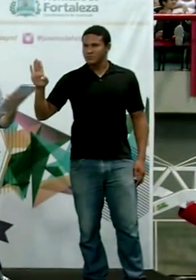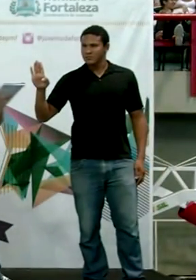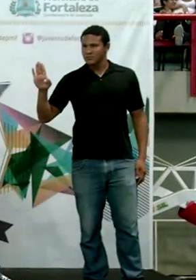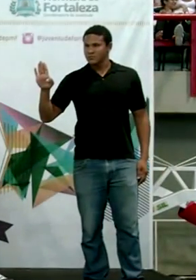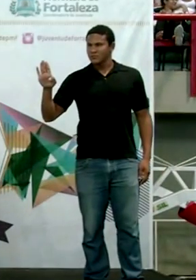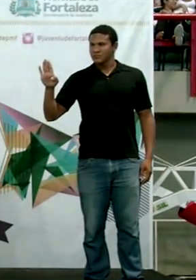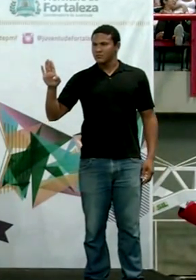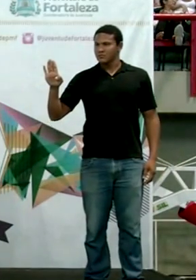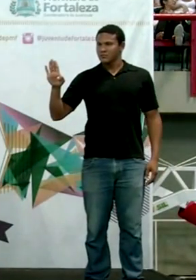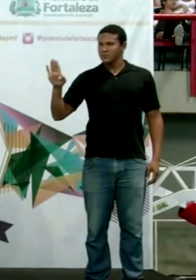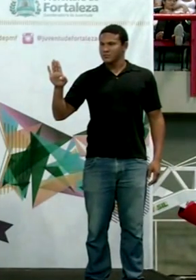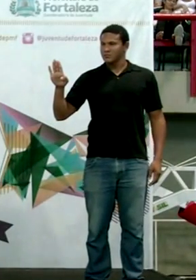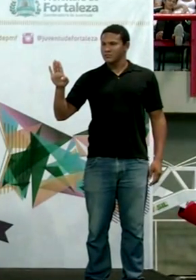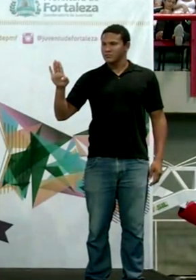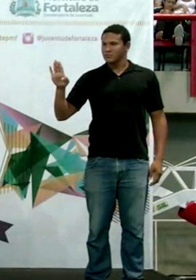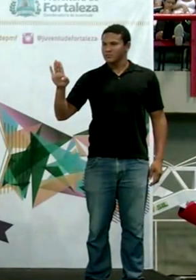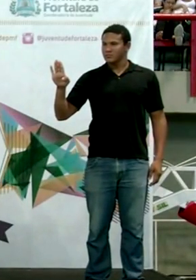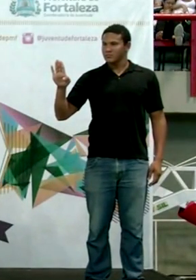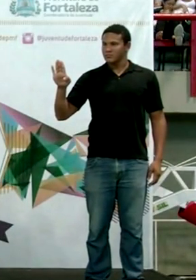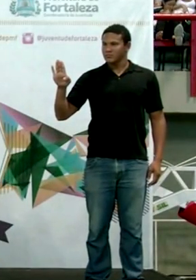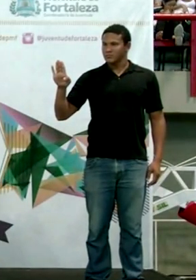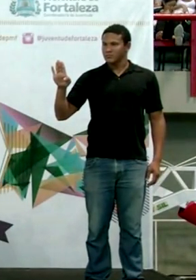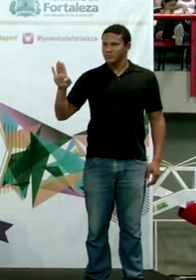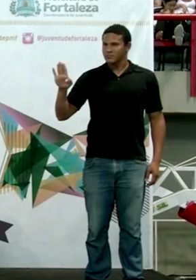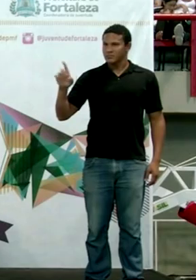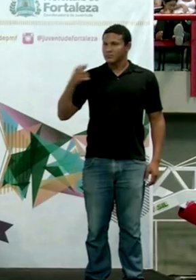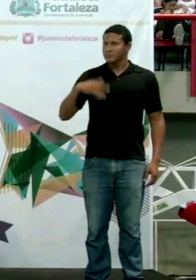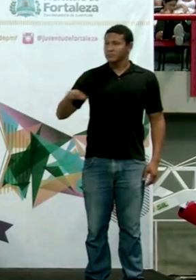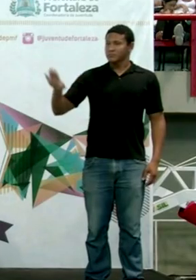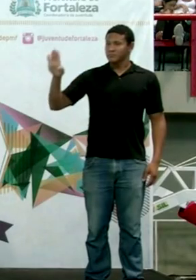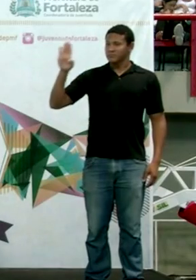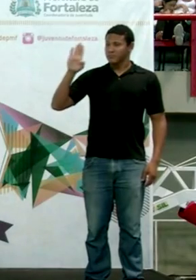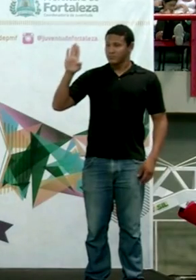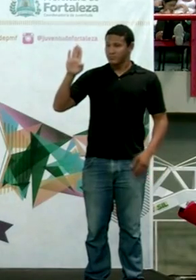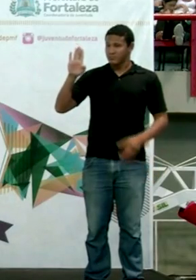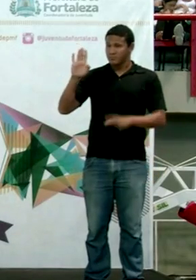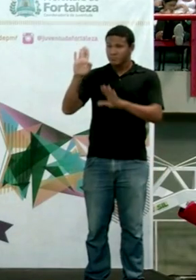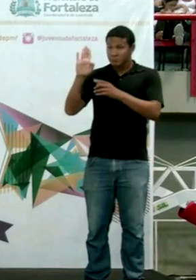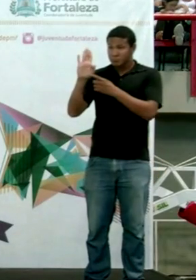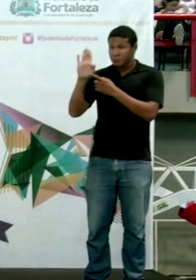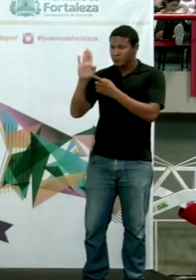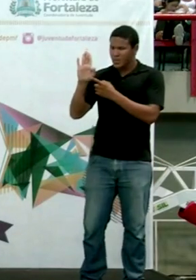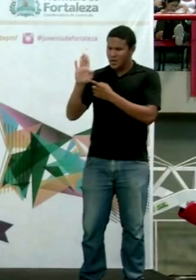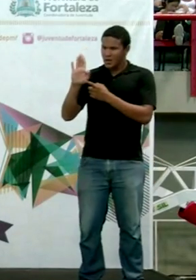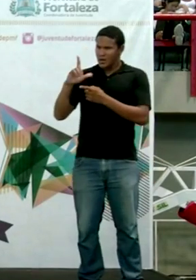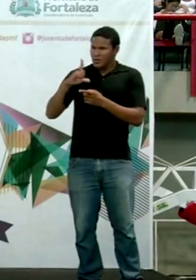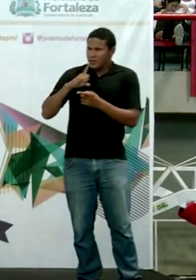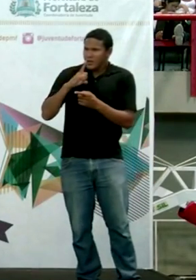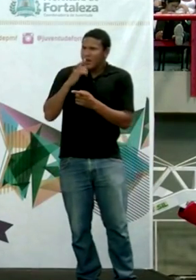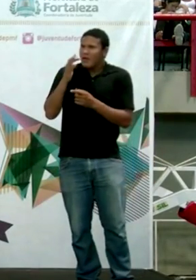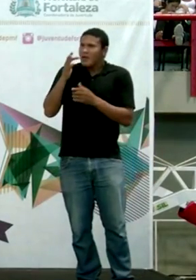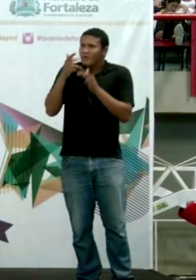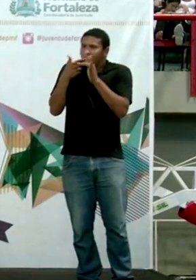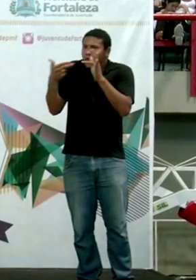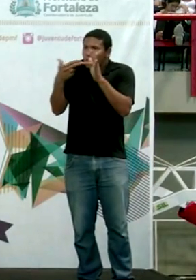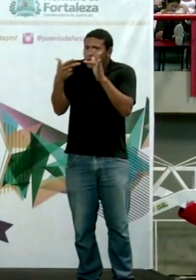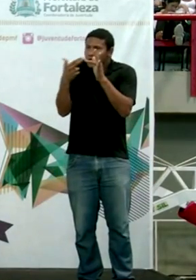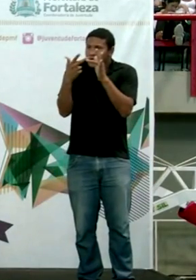Promove o amadurecimento dos frutos. Essa frase é fácil. Só por essa frase, quem é? É